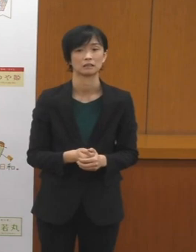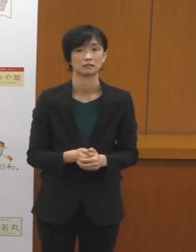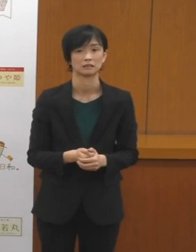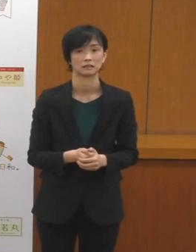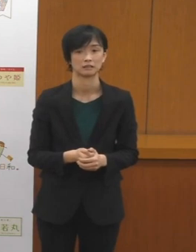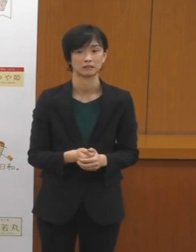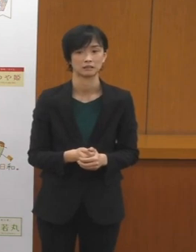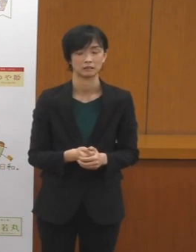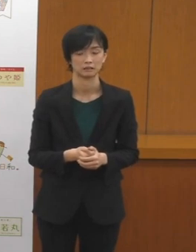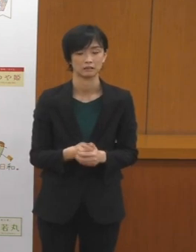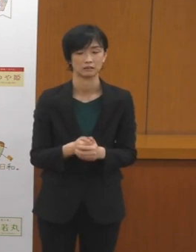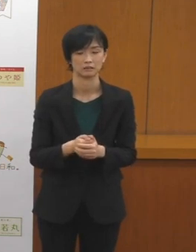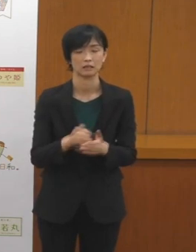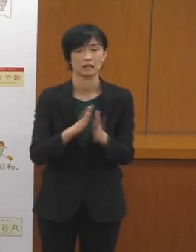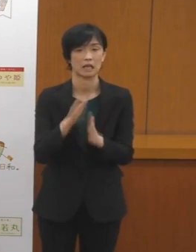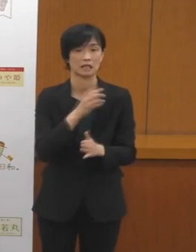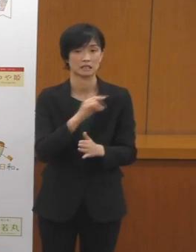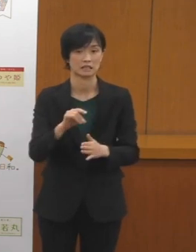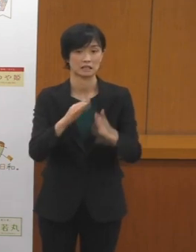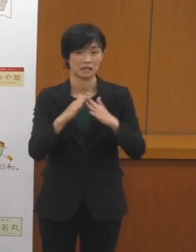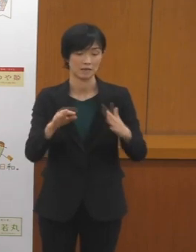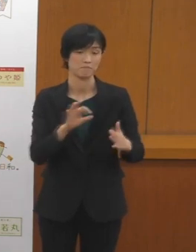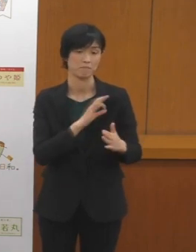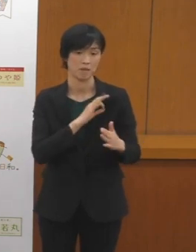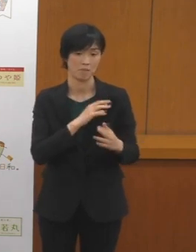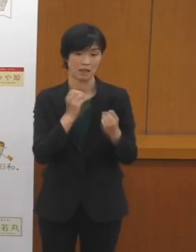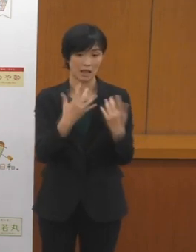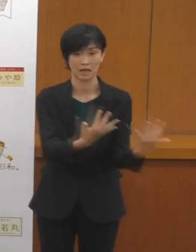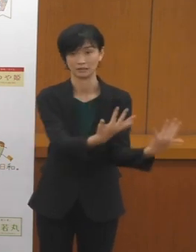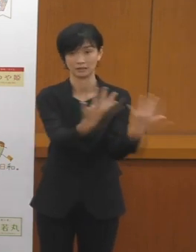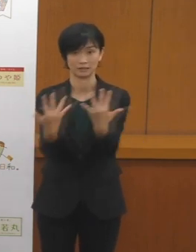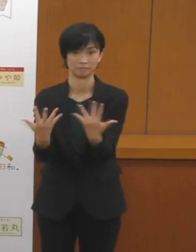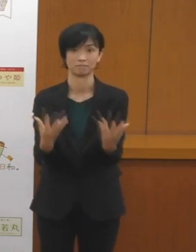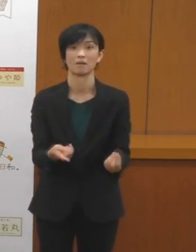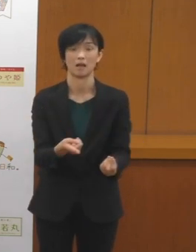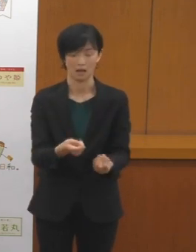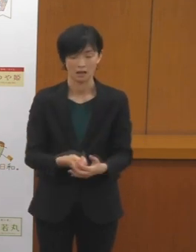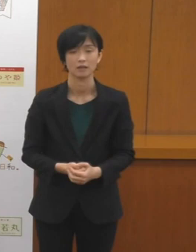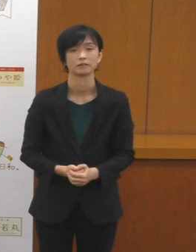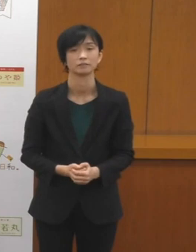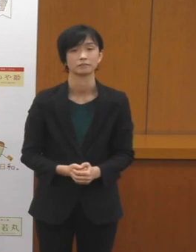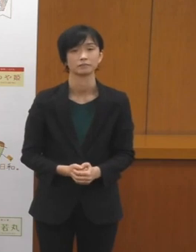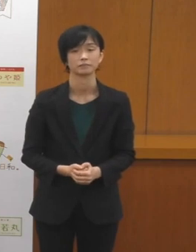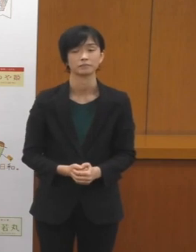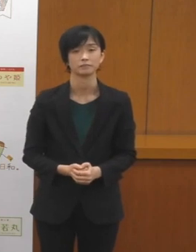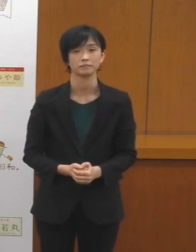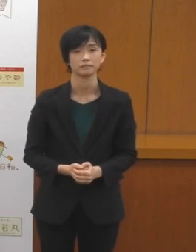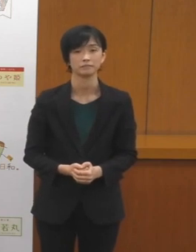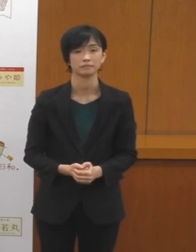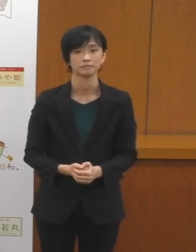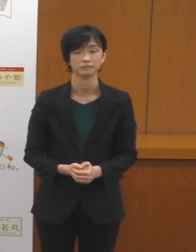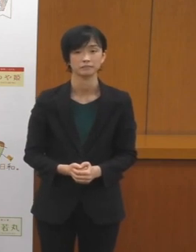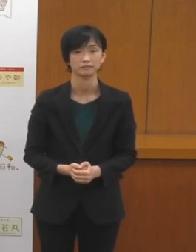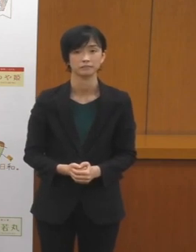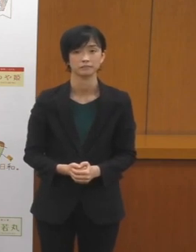県勢県議会のメンバーとなりましたあの知事